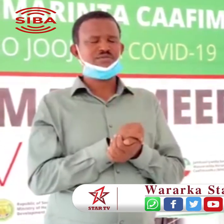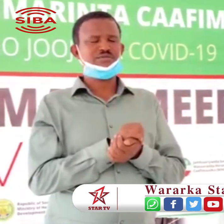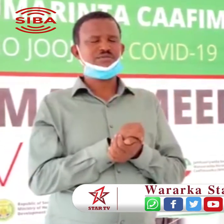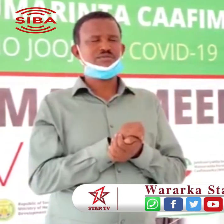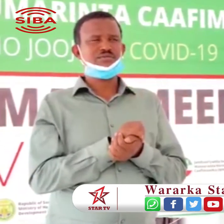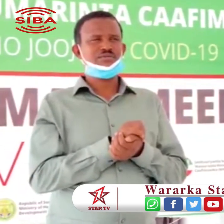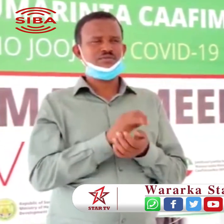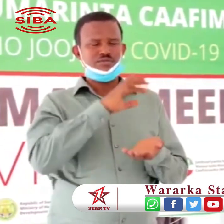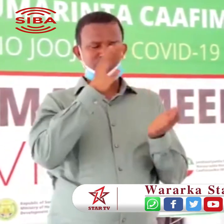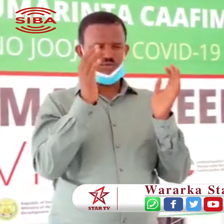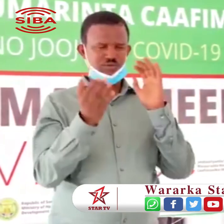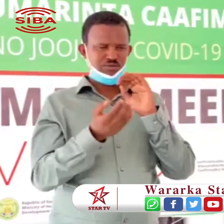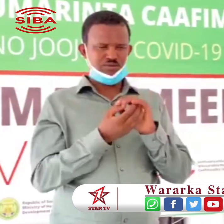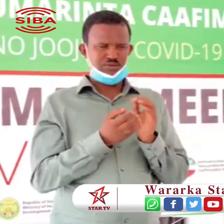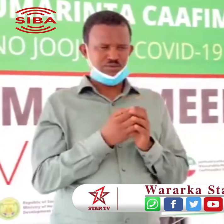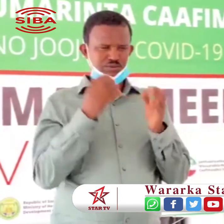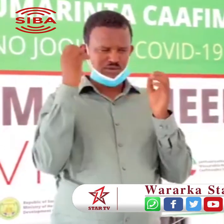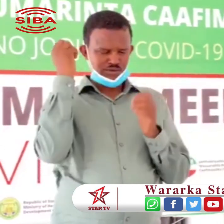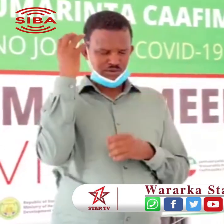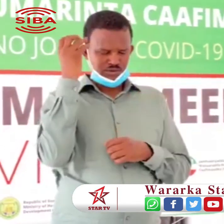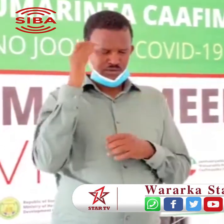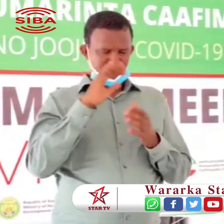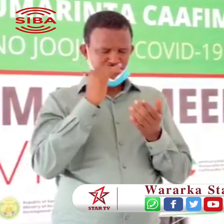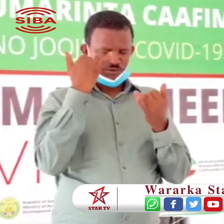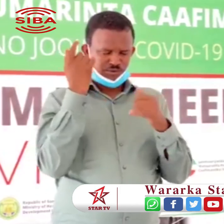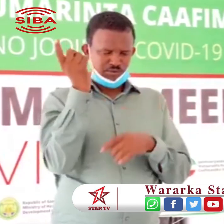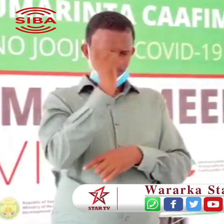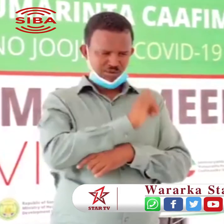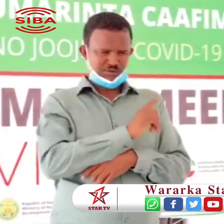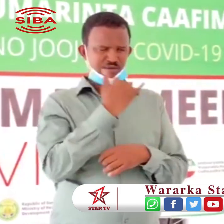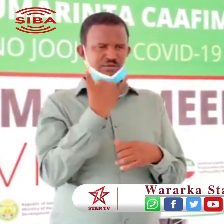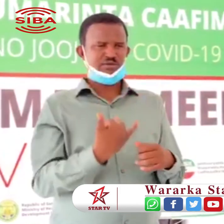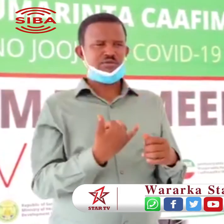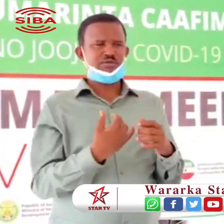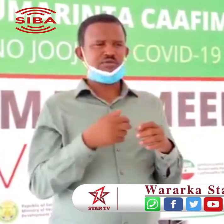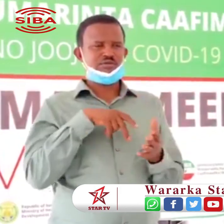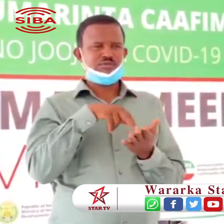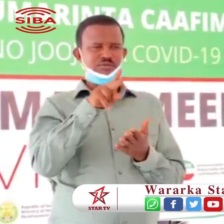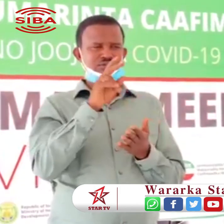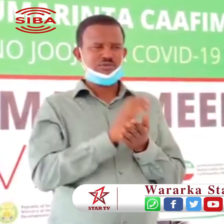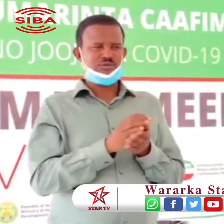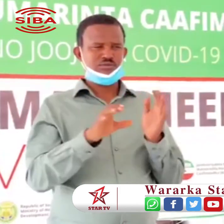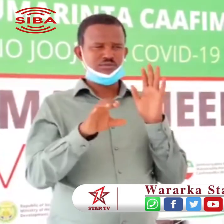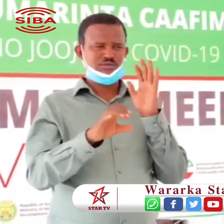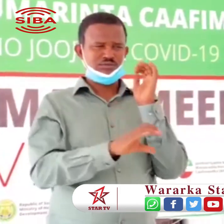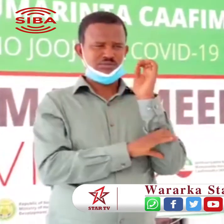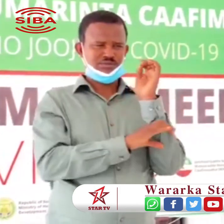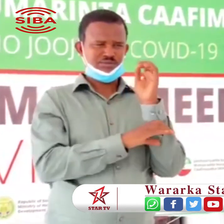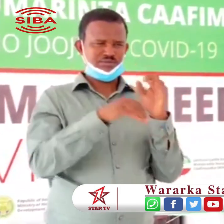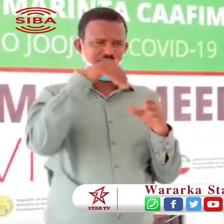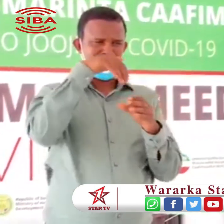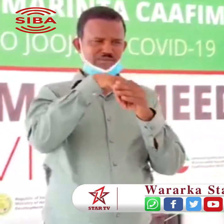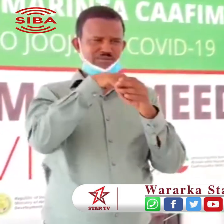iyo guud ahaanba cudurkaasi maanta halka uu marayo waddanka gudihiisa. Ugu horreyn haddii aan ka